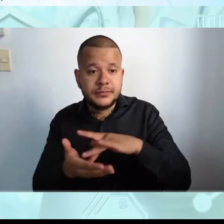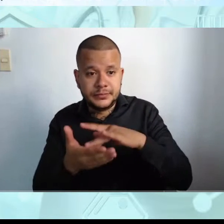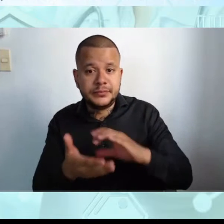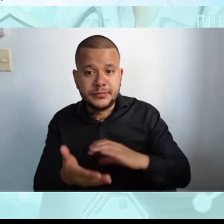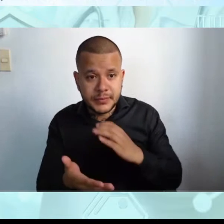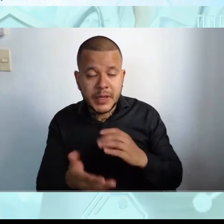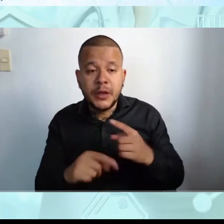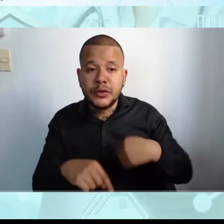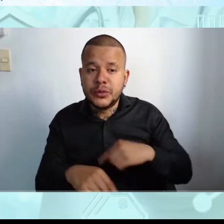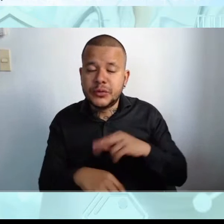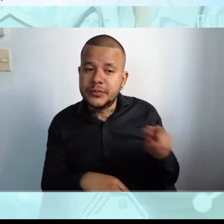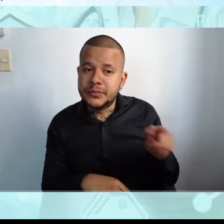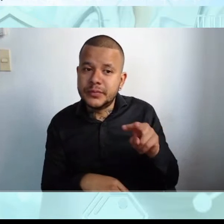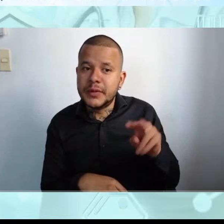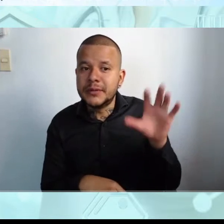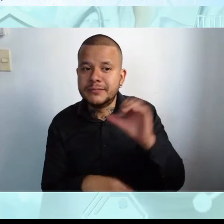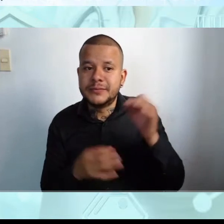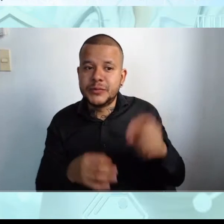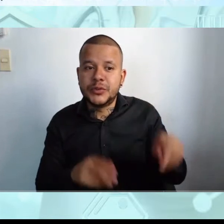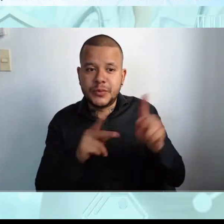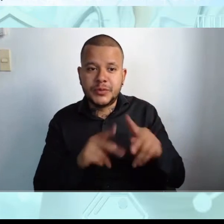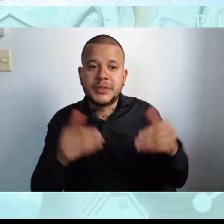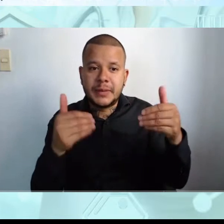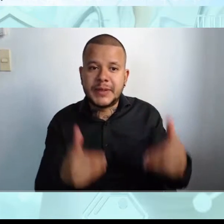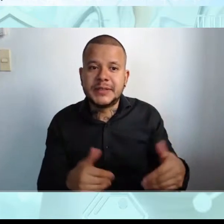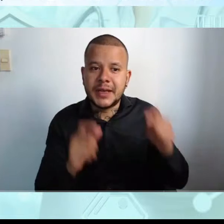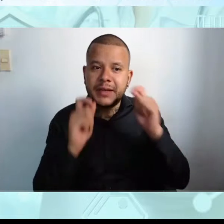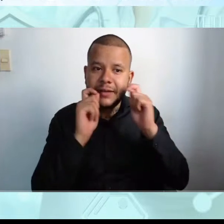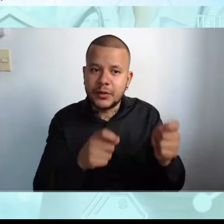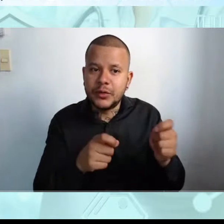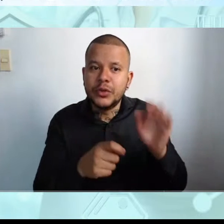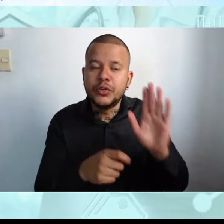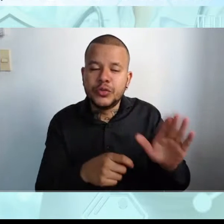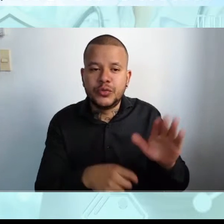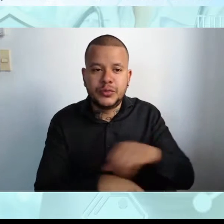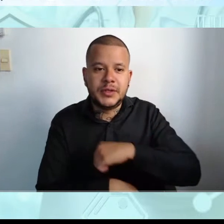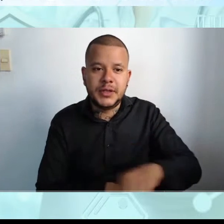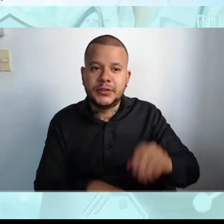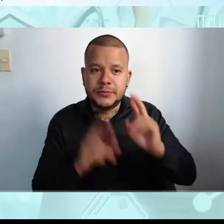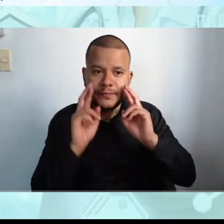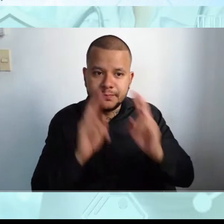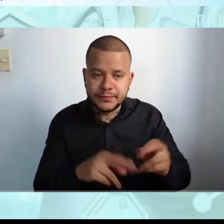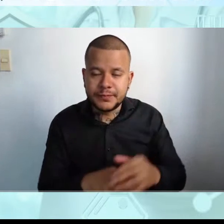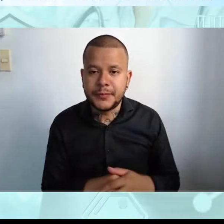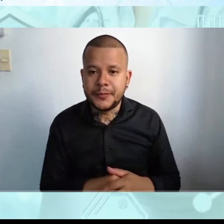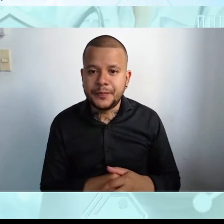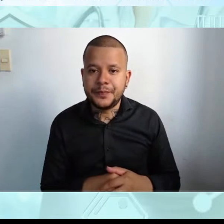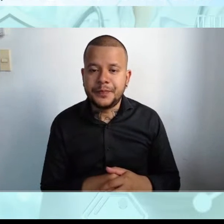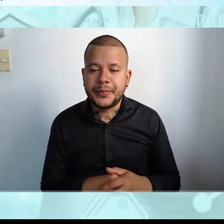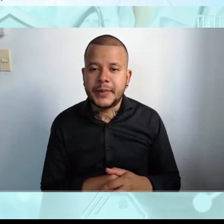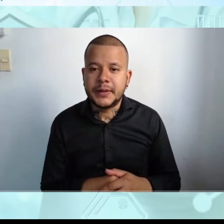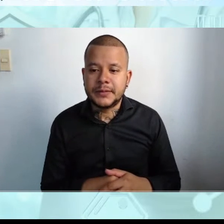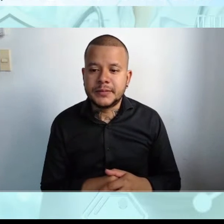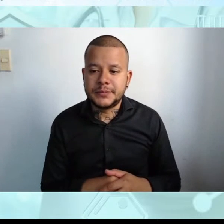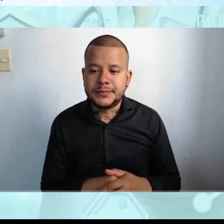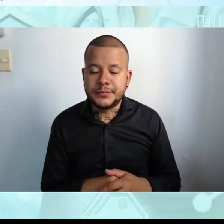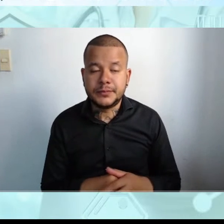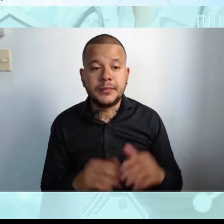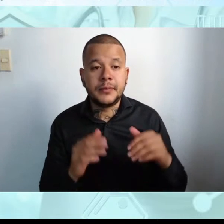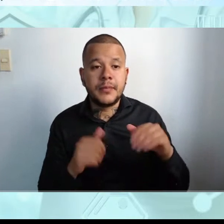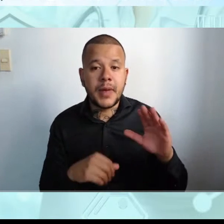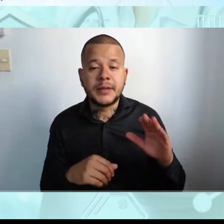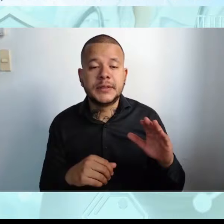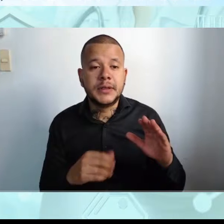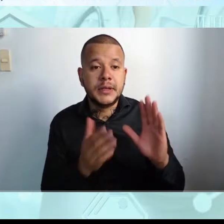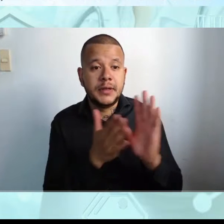reconociendo y permitiendo garantizar los derechos de las personas con discapacidad. Así es. Sobre todo cuando tenemos una mejor calidad de datos, que es la